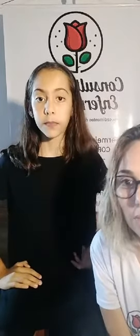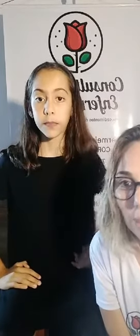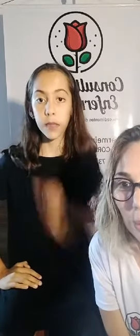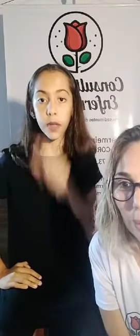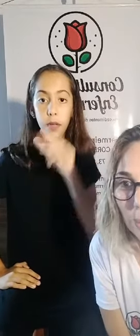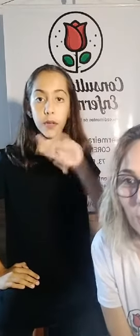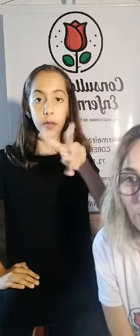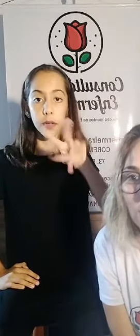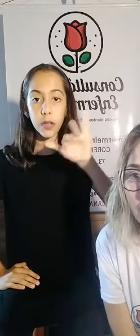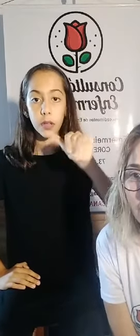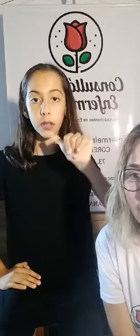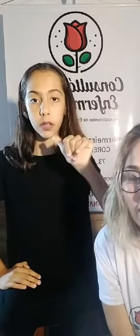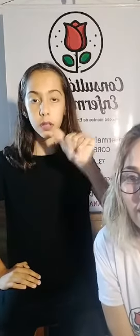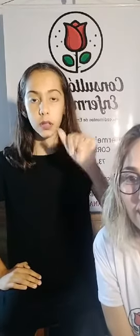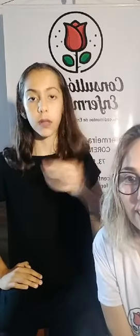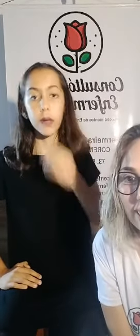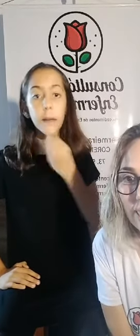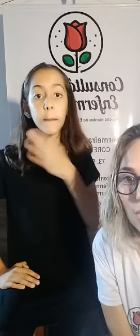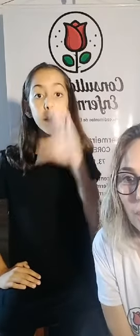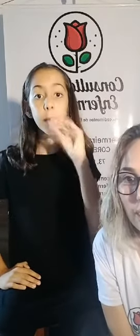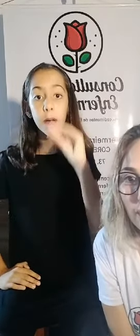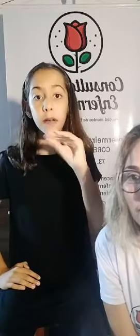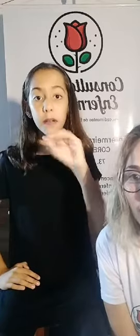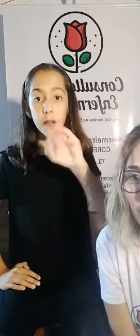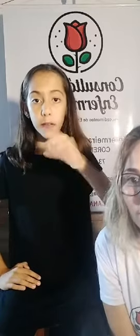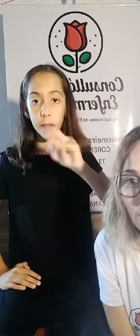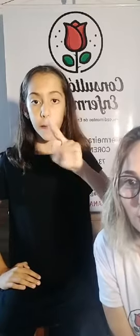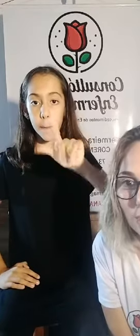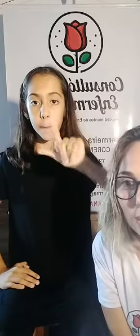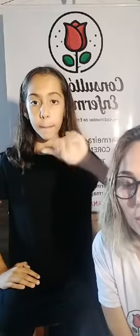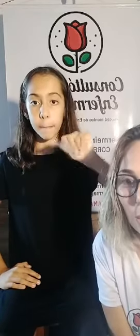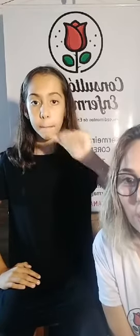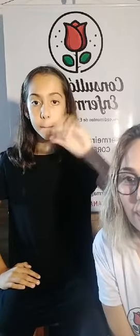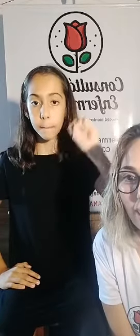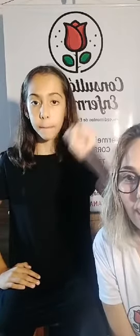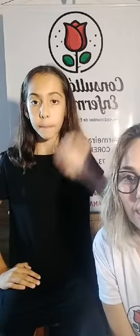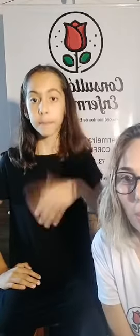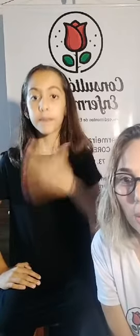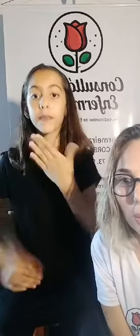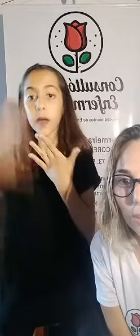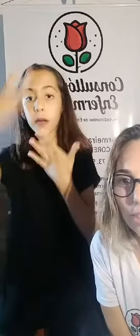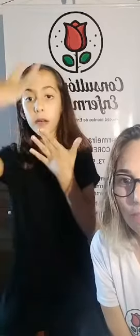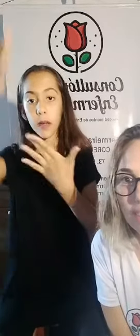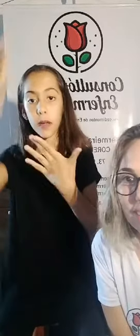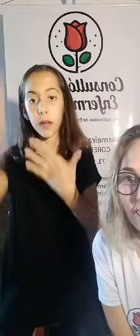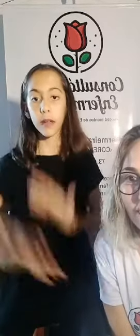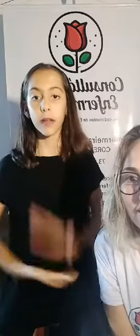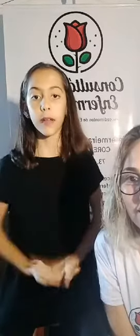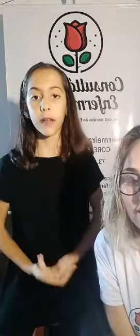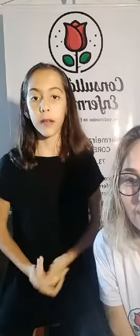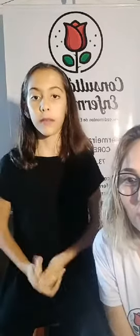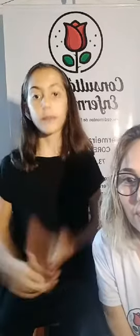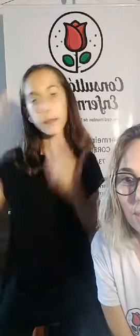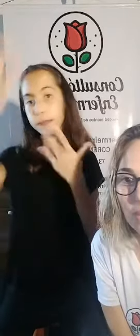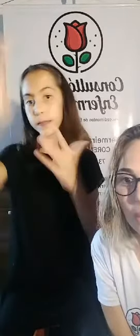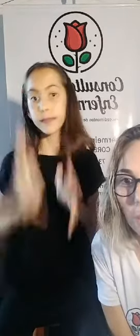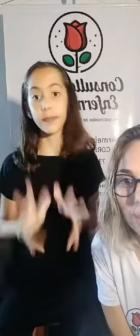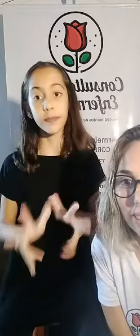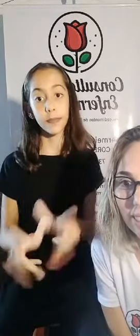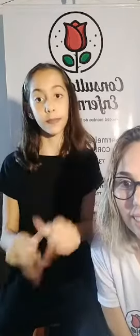Lívia, boa noite, tá aí, né, Julicas Laços, obrigada, boa noite vocês que estão aqui